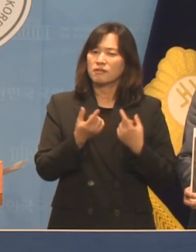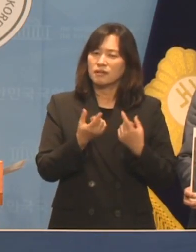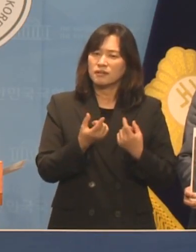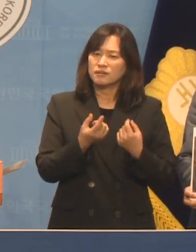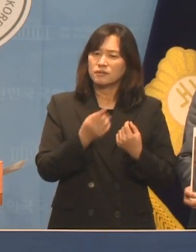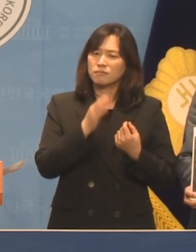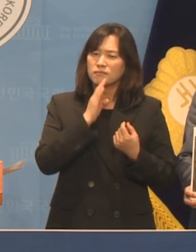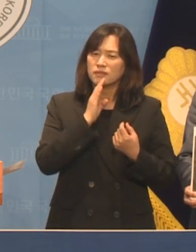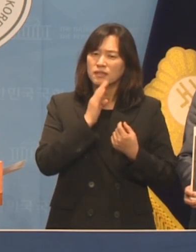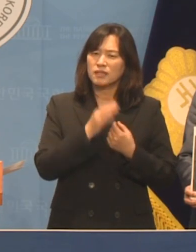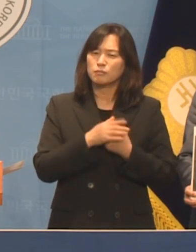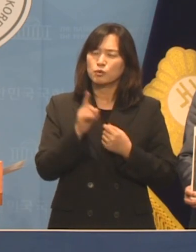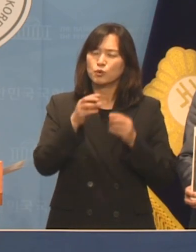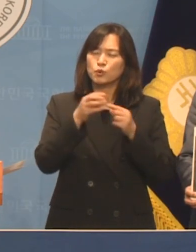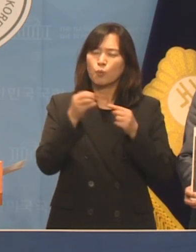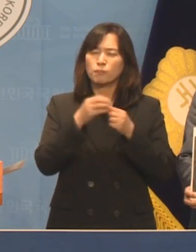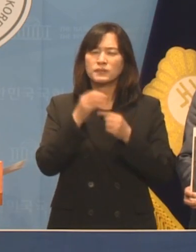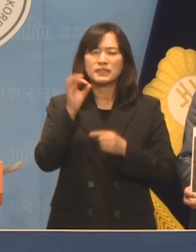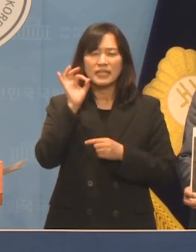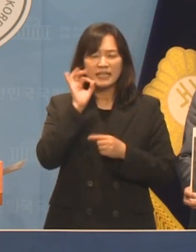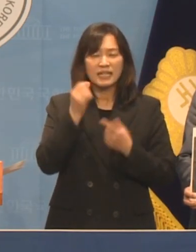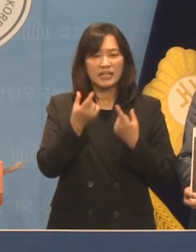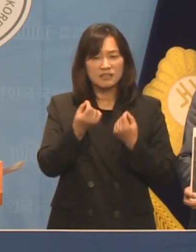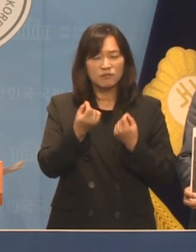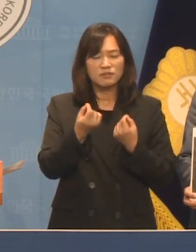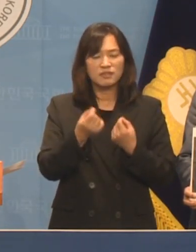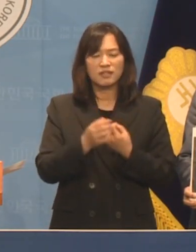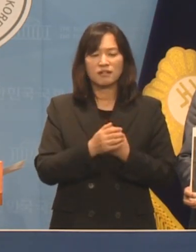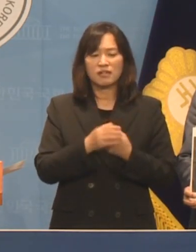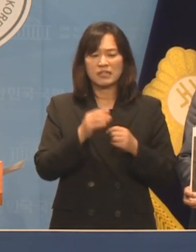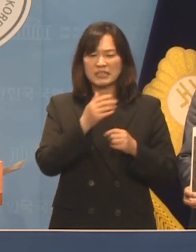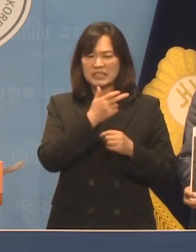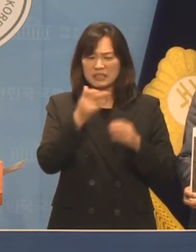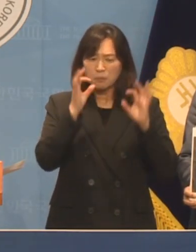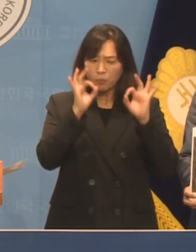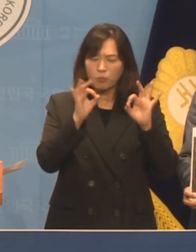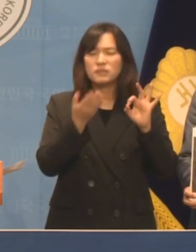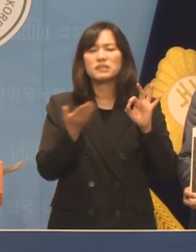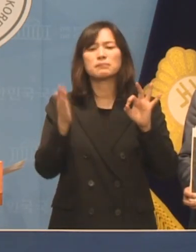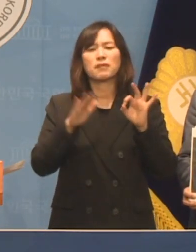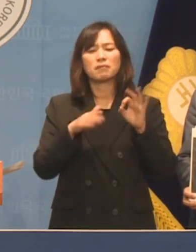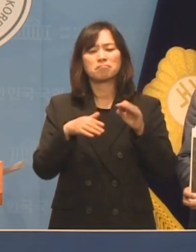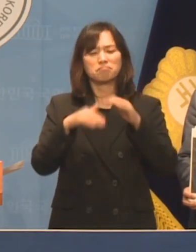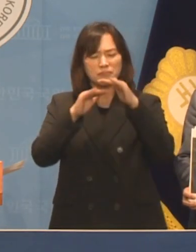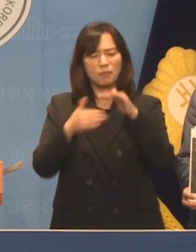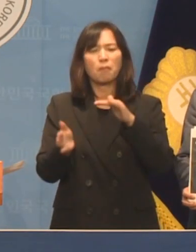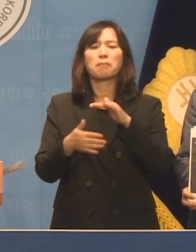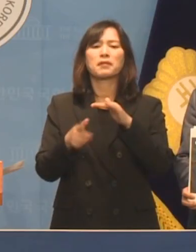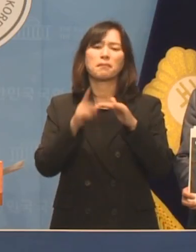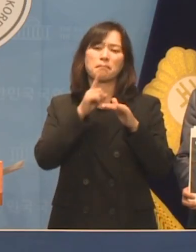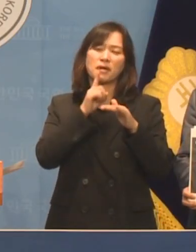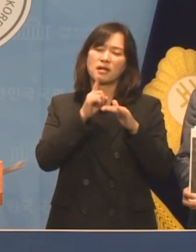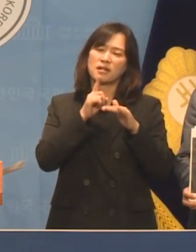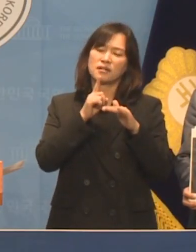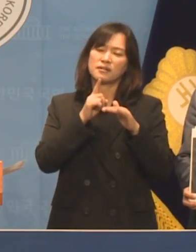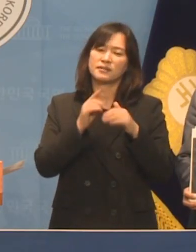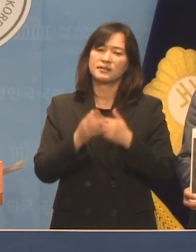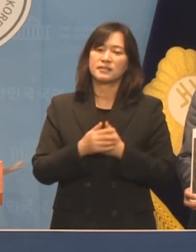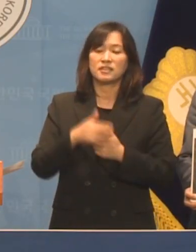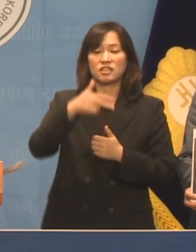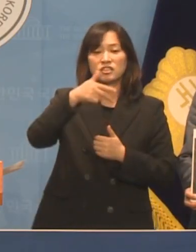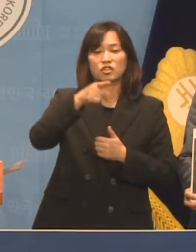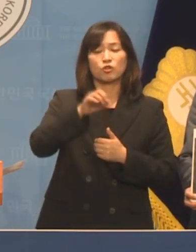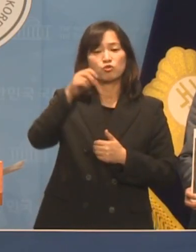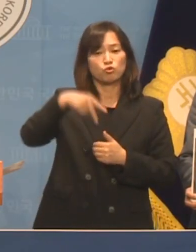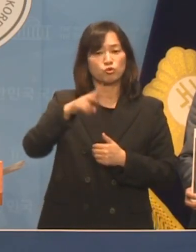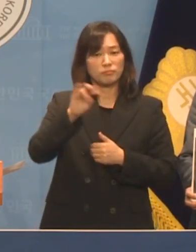같은 것이다, 그래서 크게 보이지만 아무 내용이 없다라고 정유미 지검장이 이야기했다고 하는데, 정유미